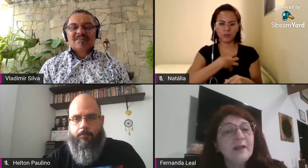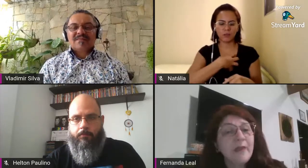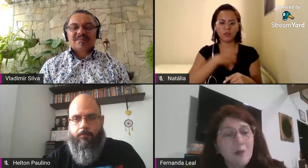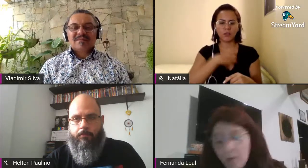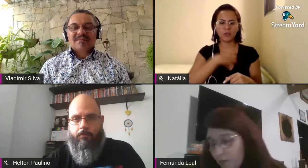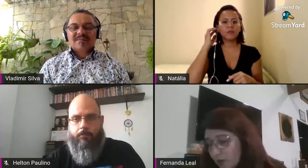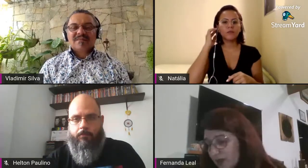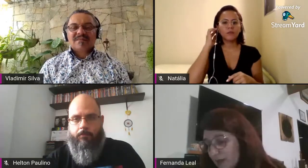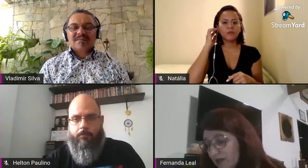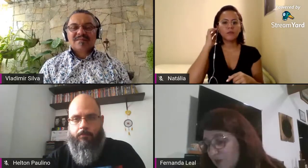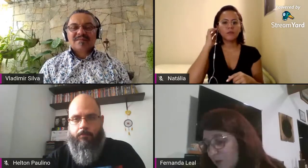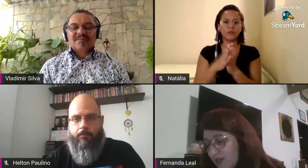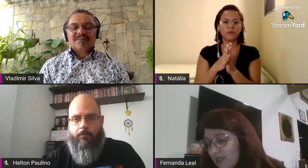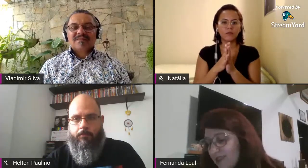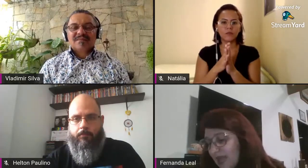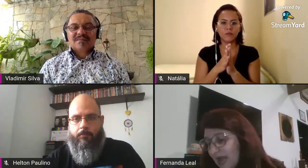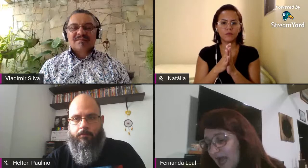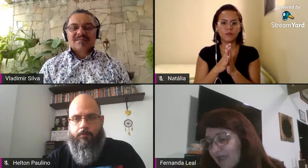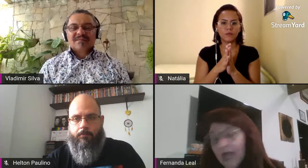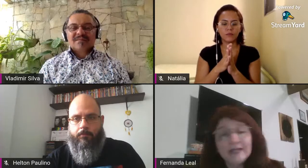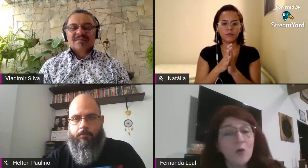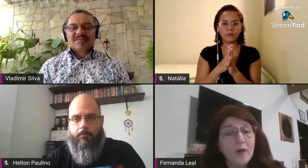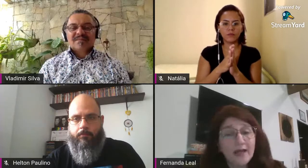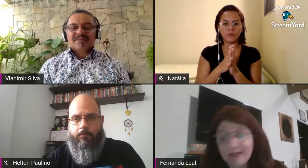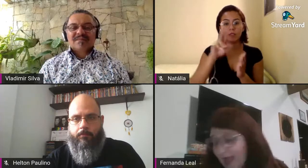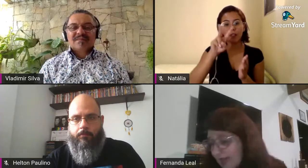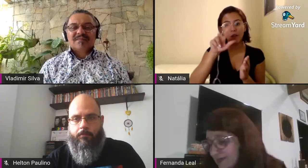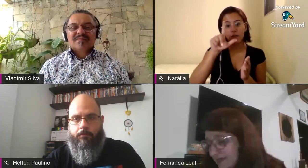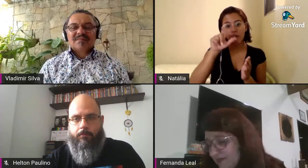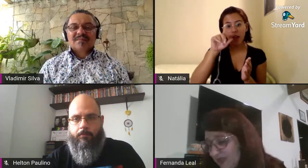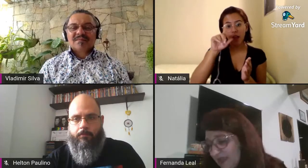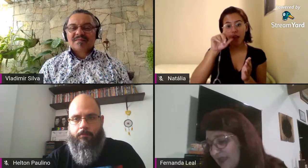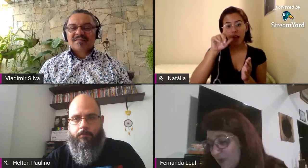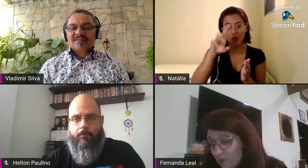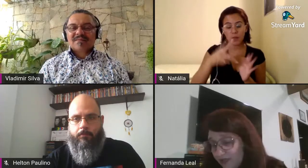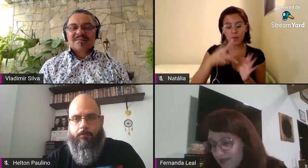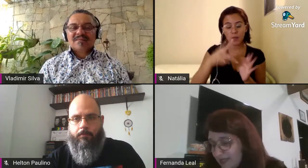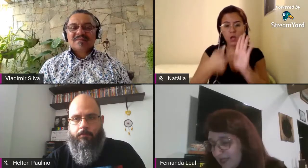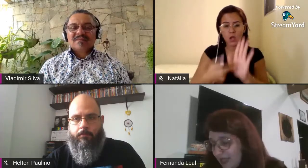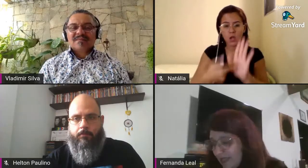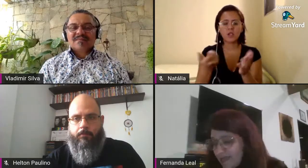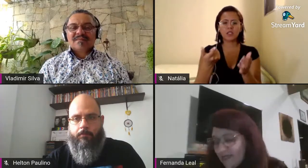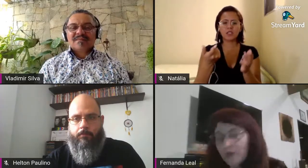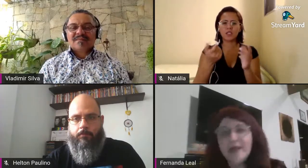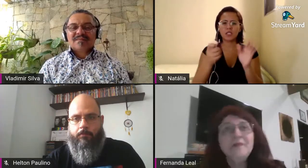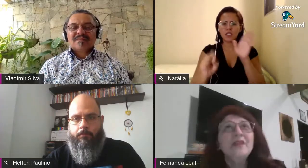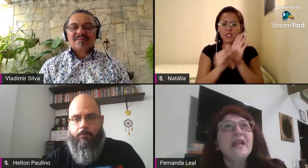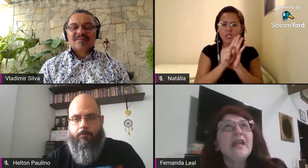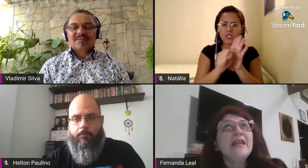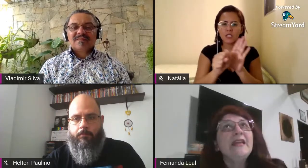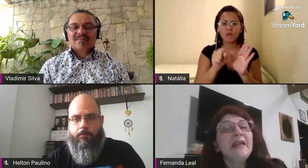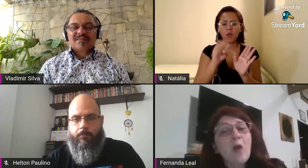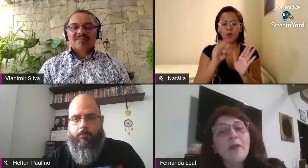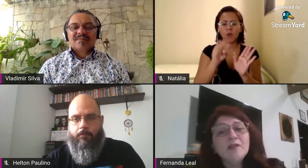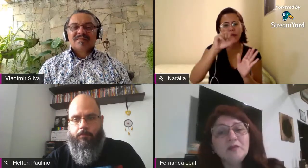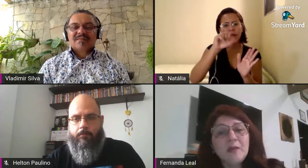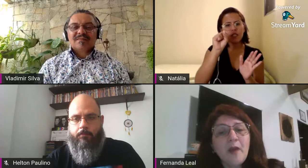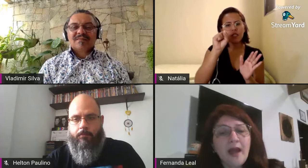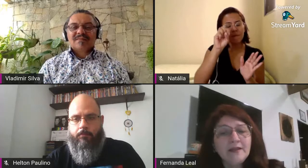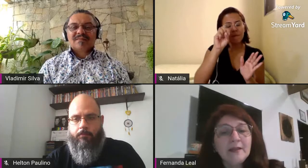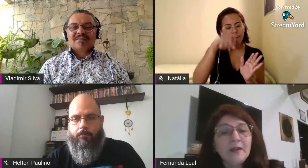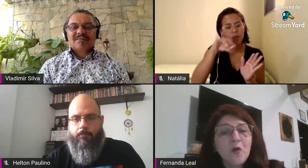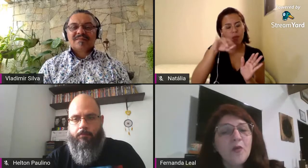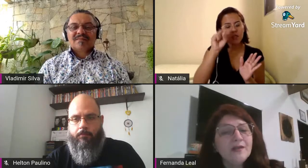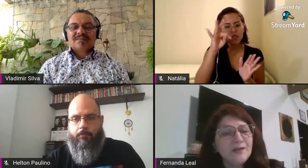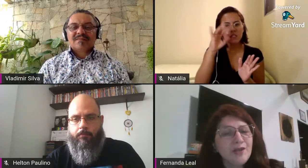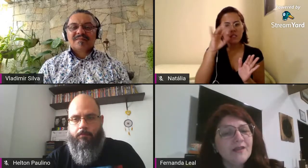Que também compõem, que também estão presentes na arte, a arte como catarse, como transcendência, não é? E, ao mesmo tempo, a